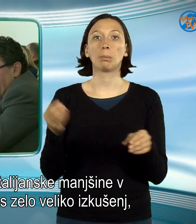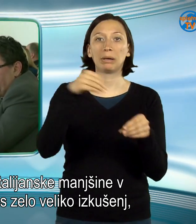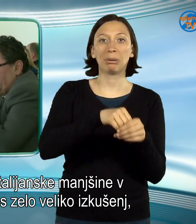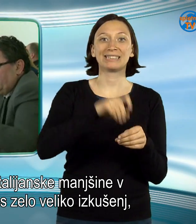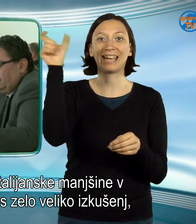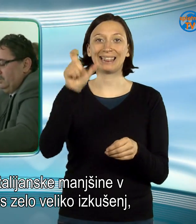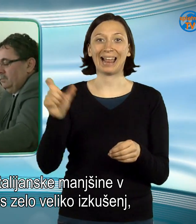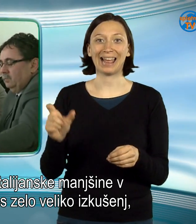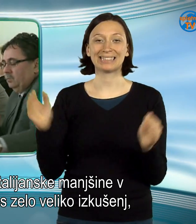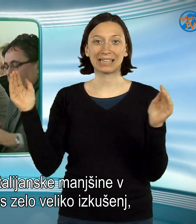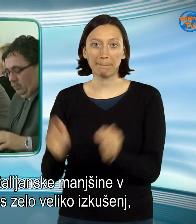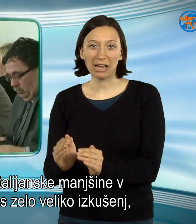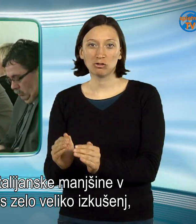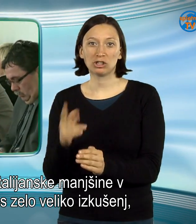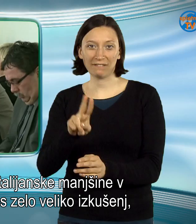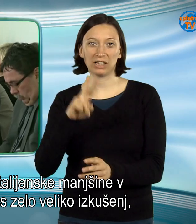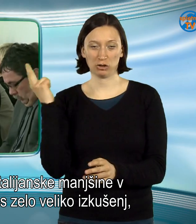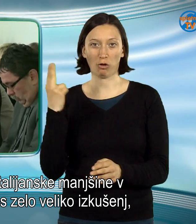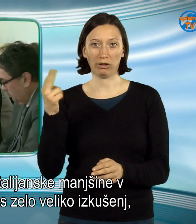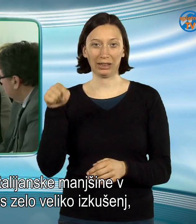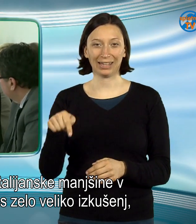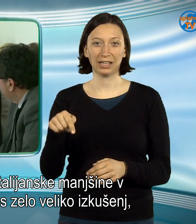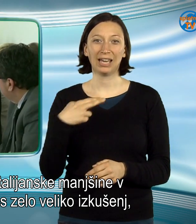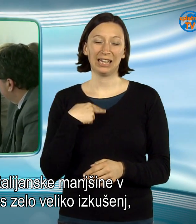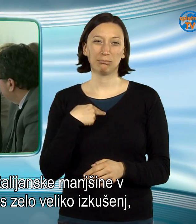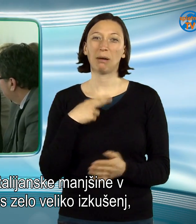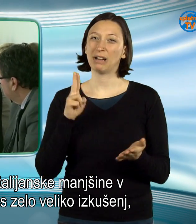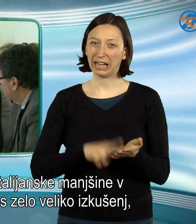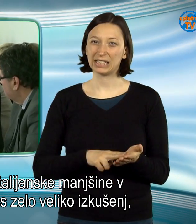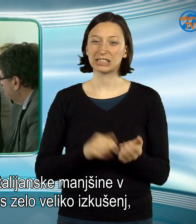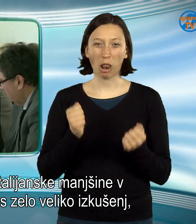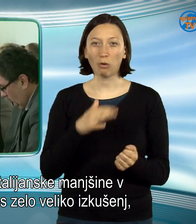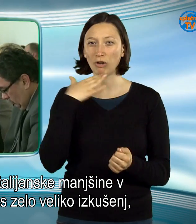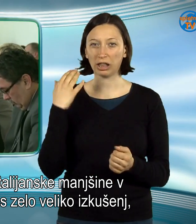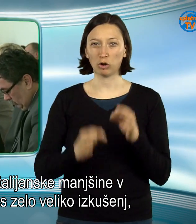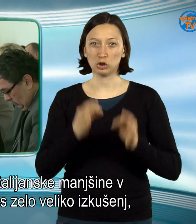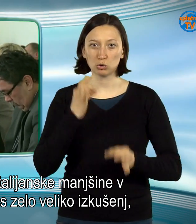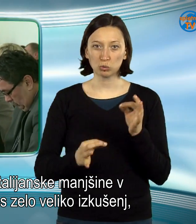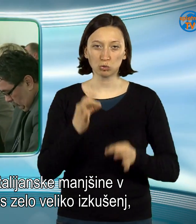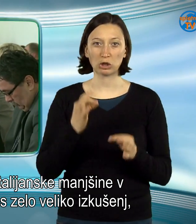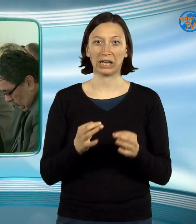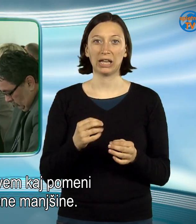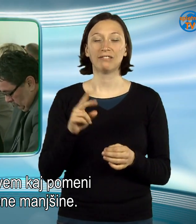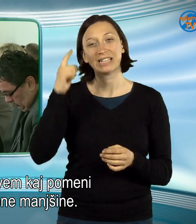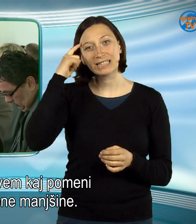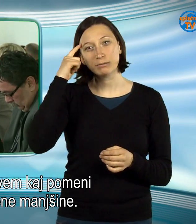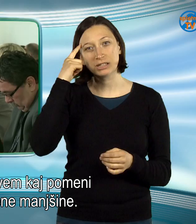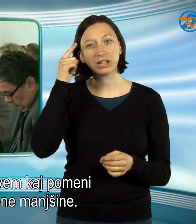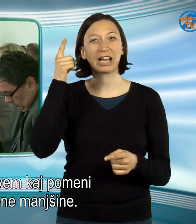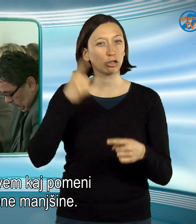Pripadnica italijanske manjšine v Sloveniji imam res zelo veliko izkušenj v smislu, ker točno